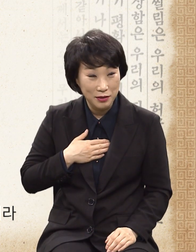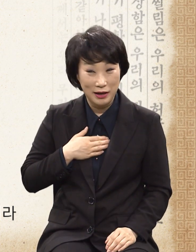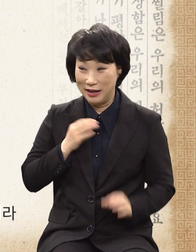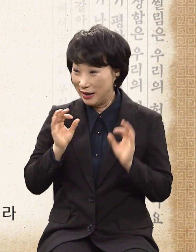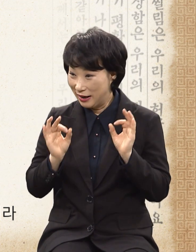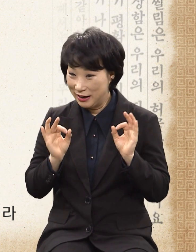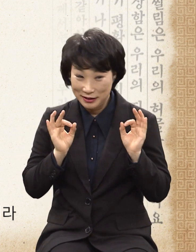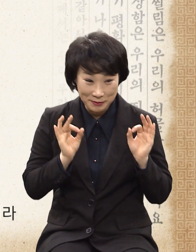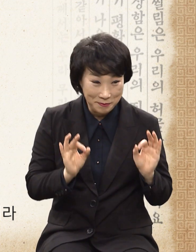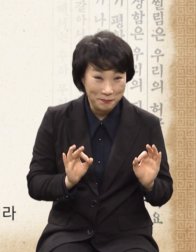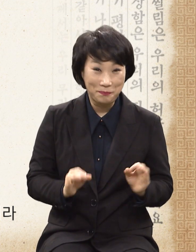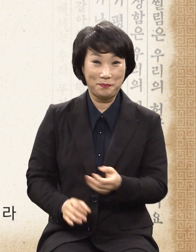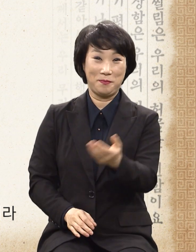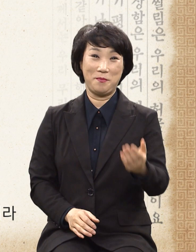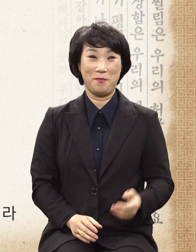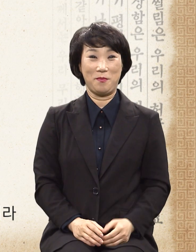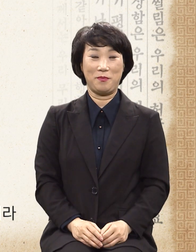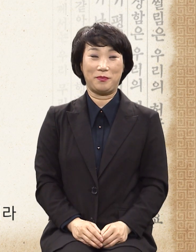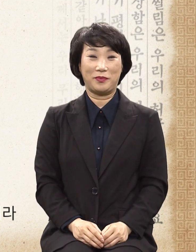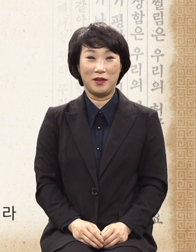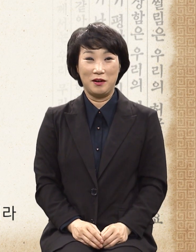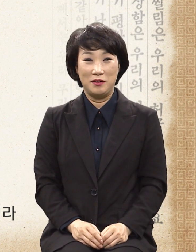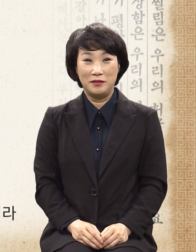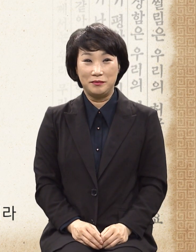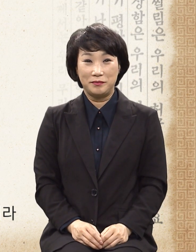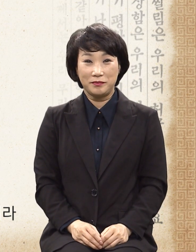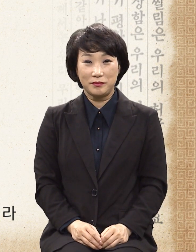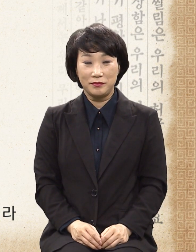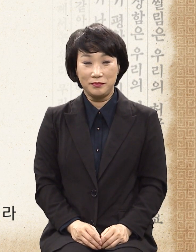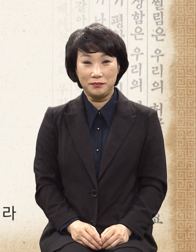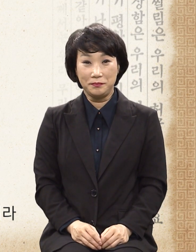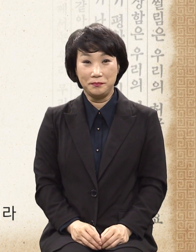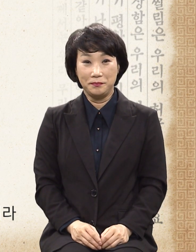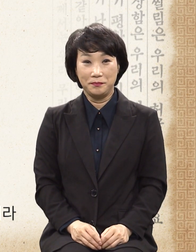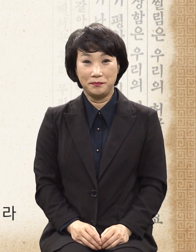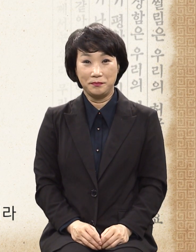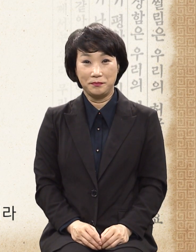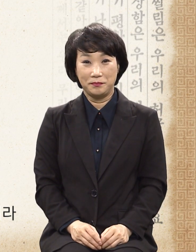무슨 말인지 이해가 되십니까? 예, 보세요.